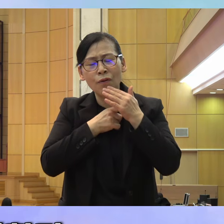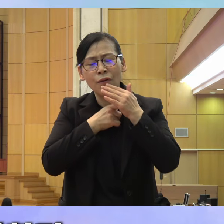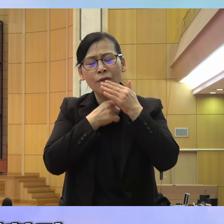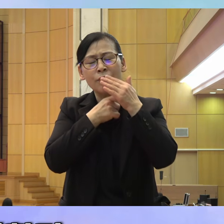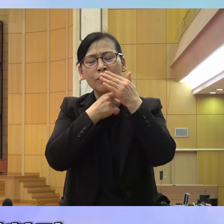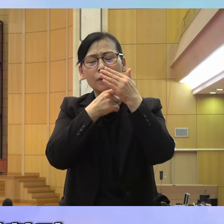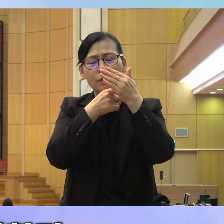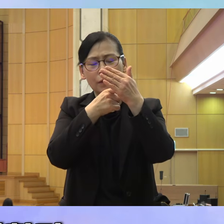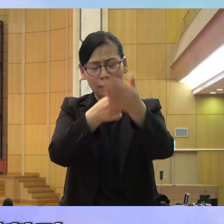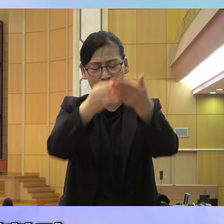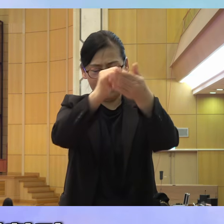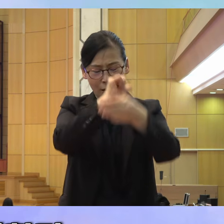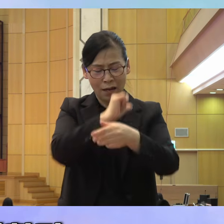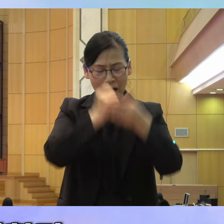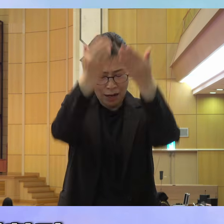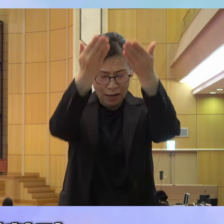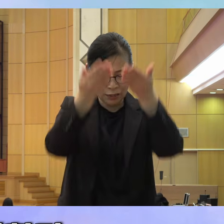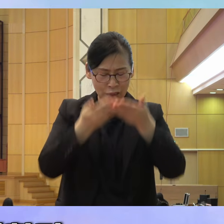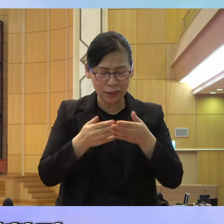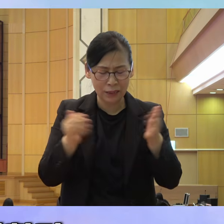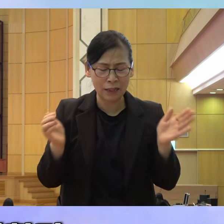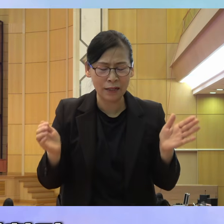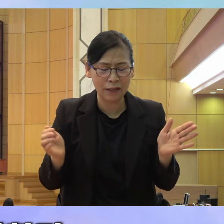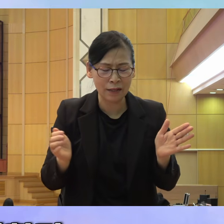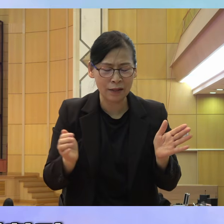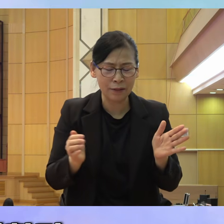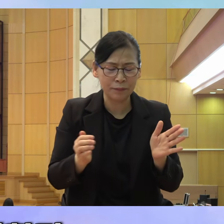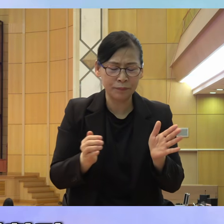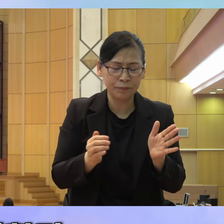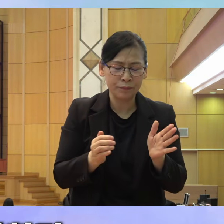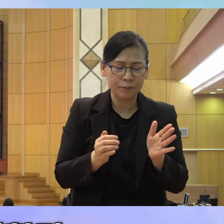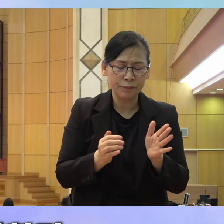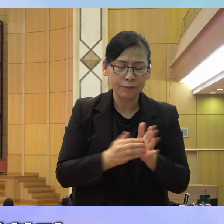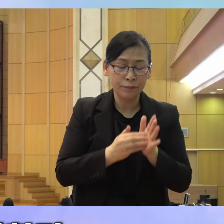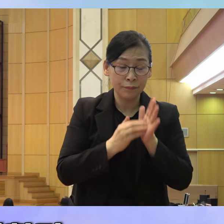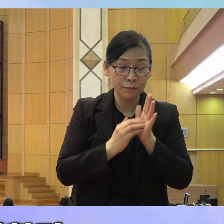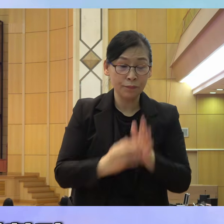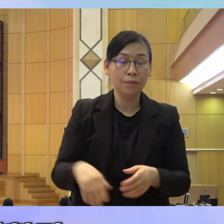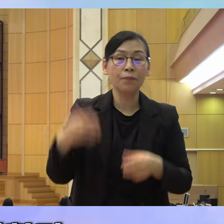버티고 견디게 하시네.